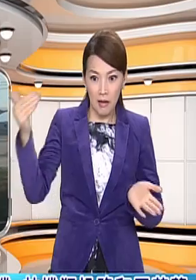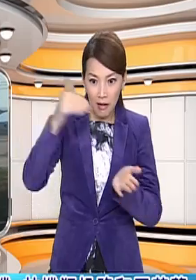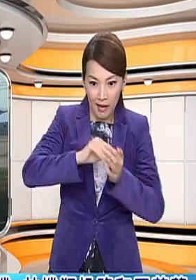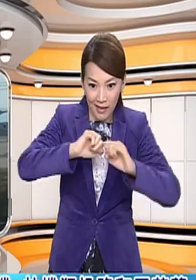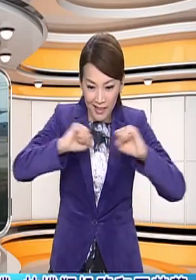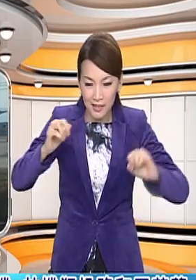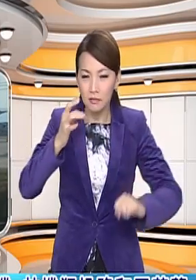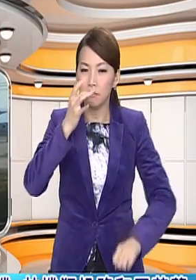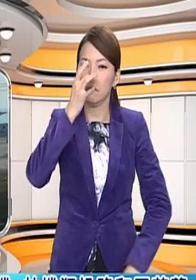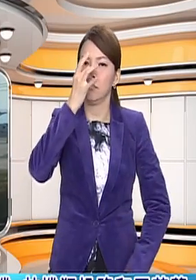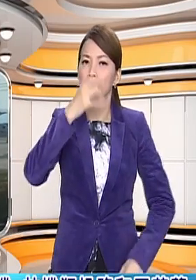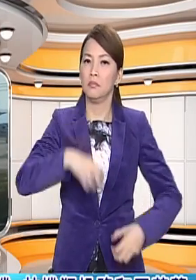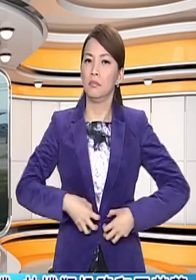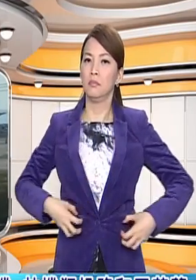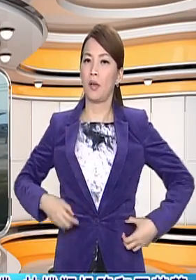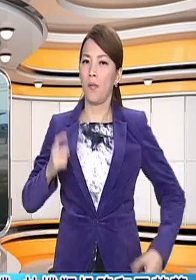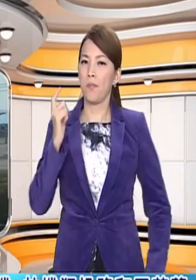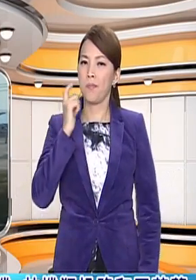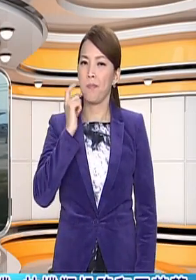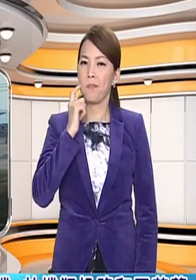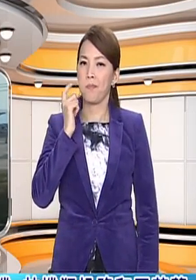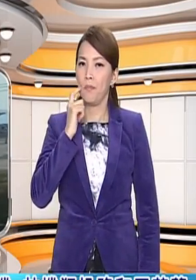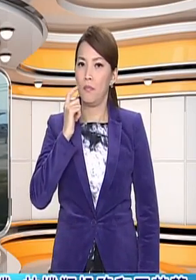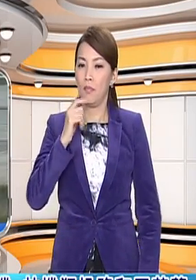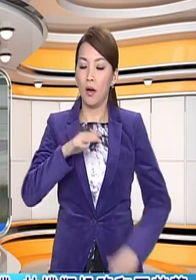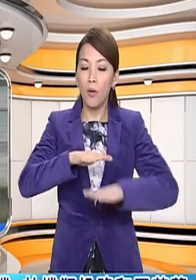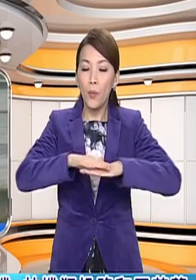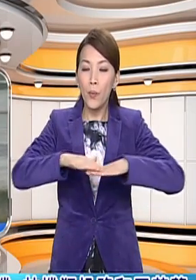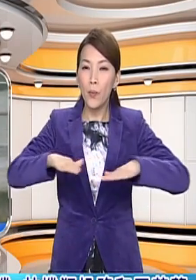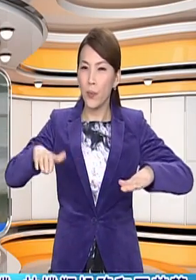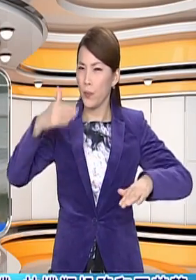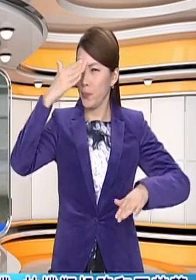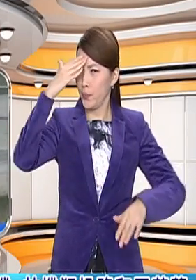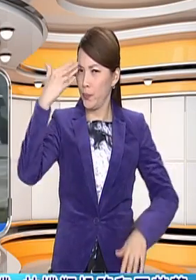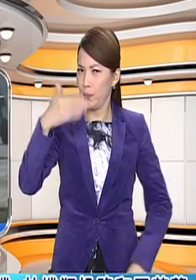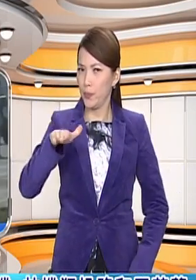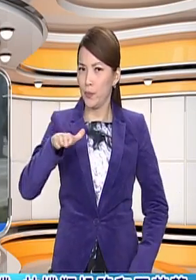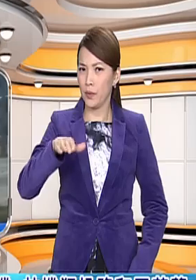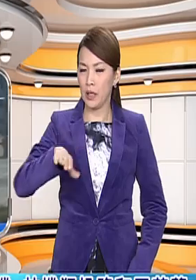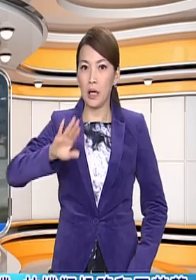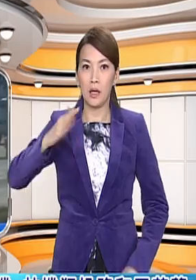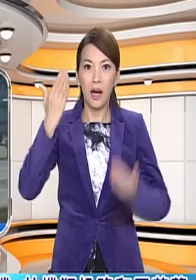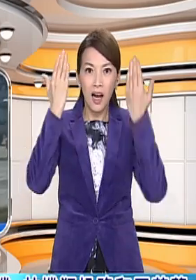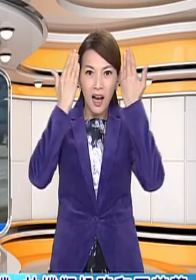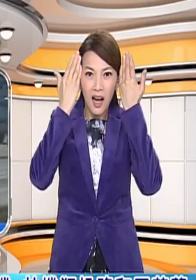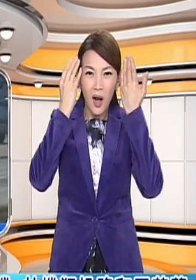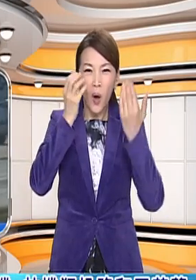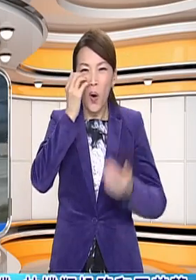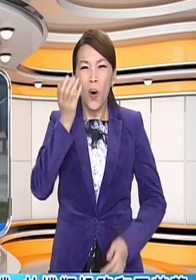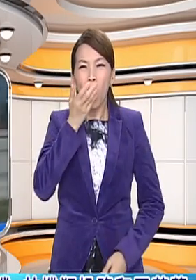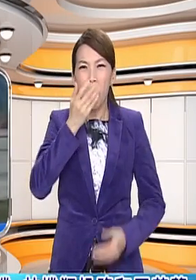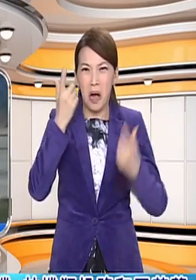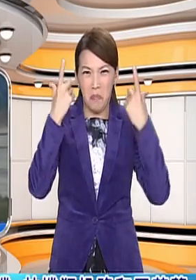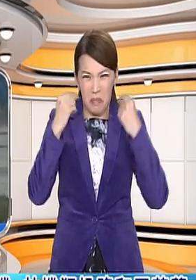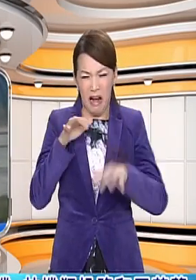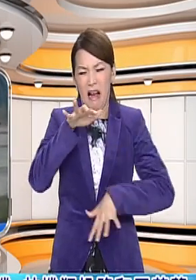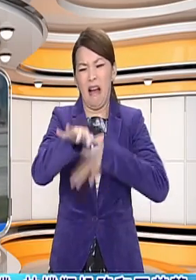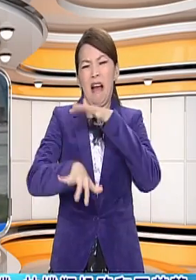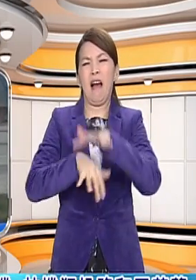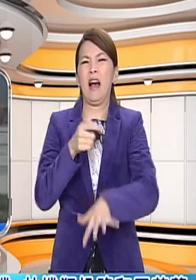降。事件虽然是和平落幕，但是对于原本已经饱受打击的埃及观